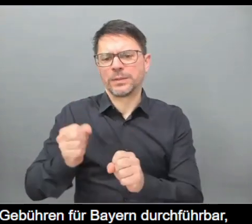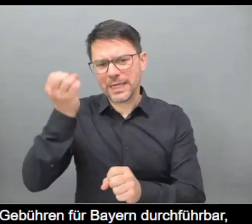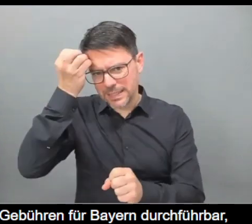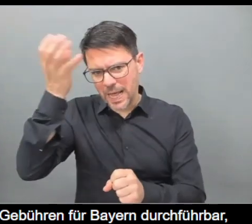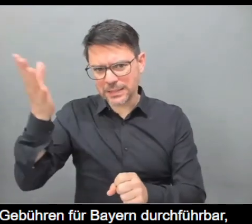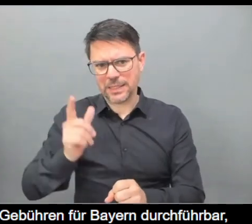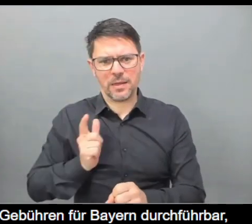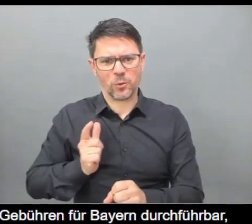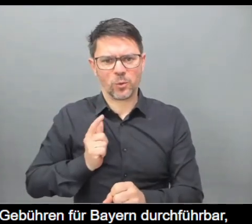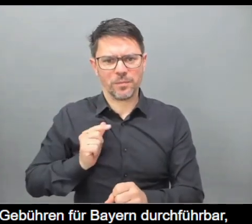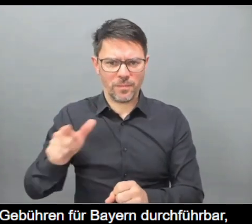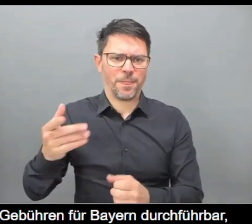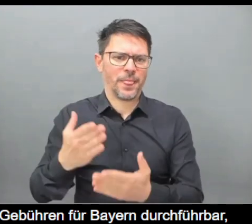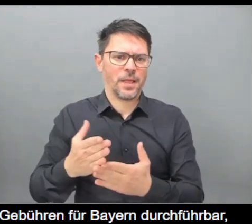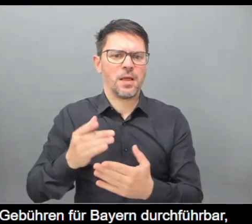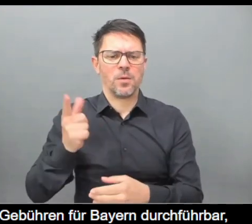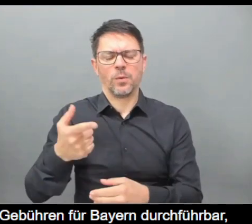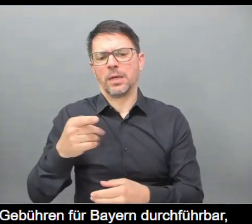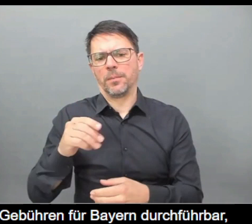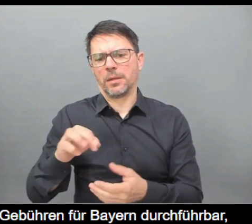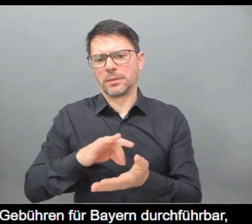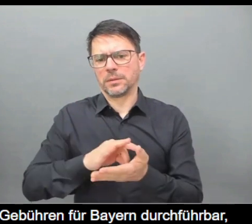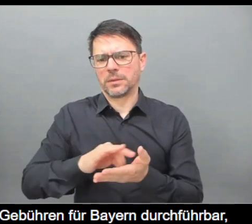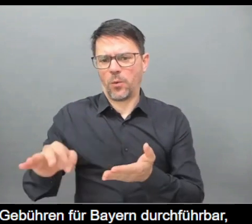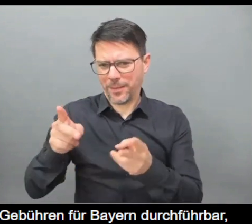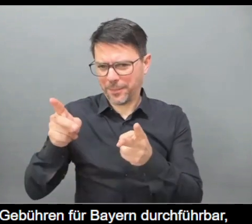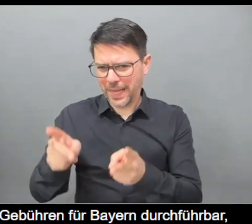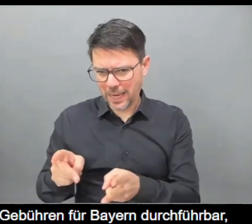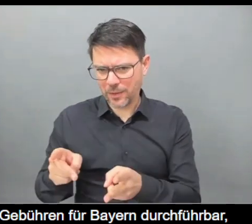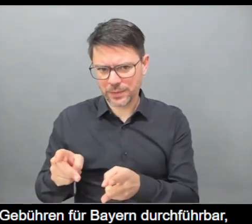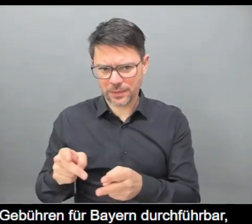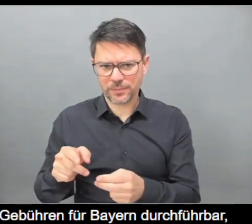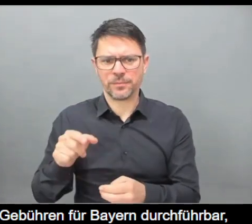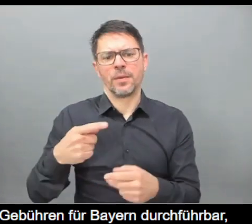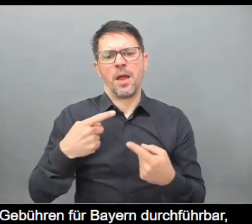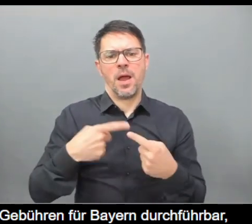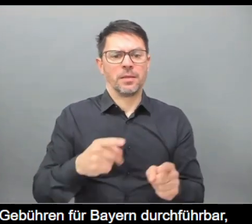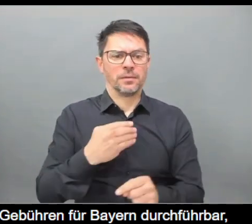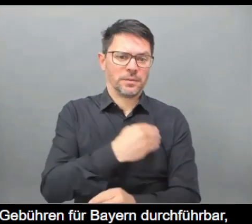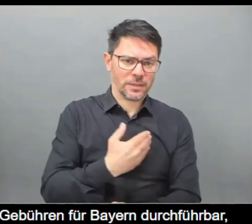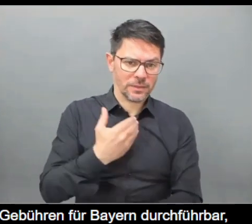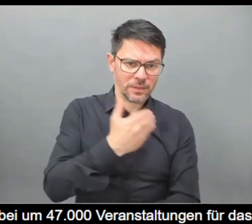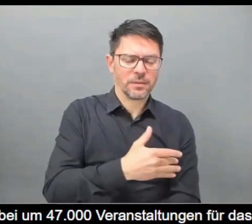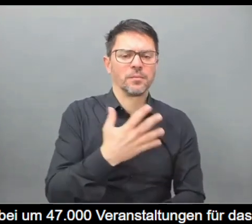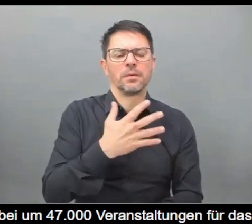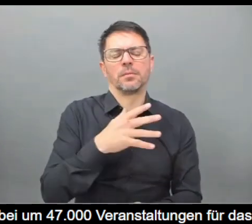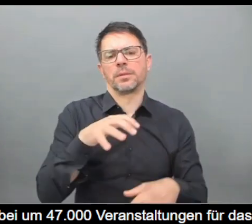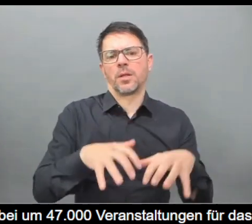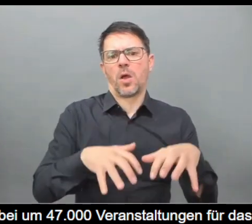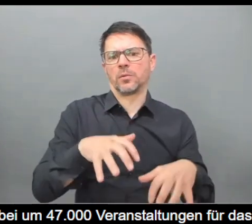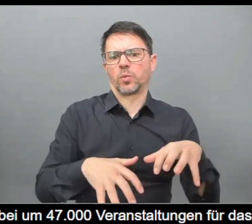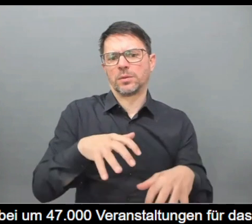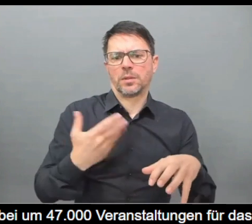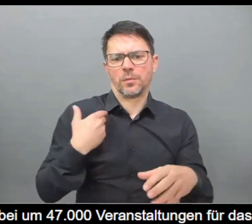,4 Millionen Euro jetzt in diesem Jahr. Und dann in den Folgejahren kostet es immer ca. 1,5 Millionen Euro. Das war